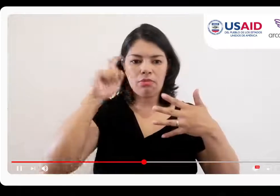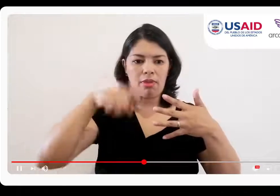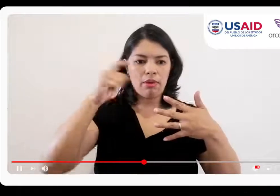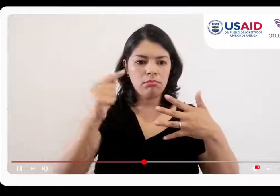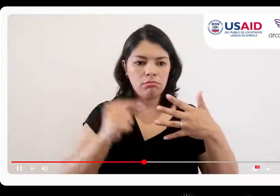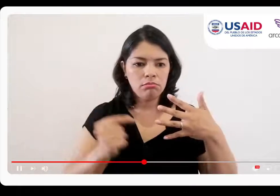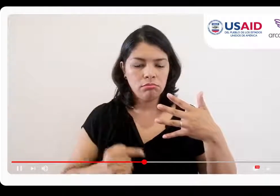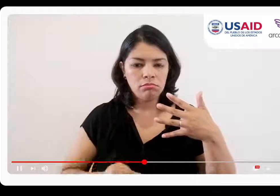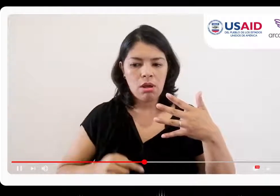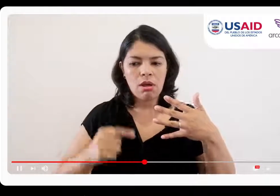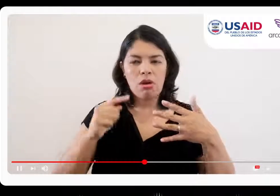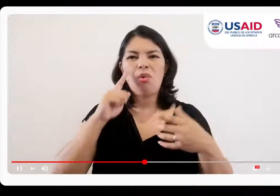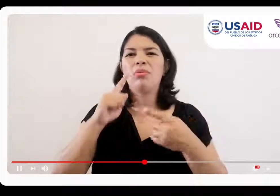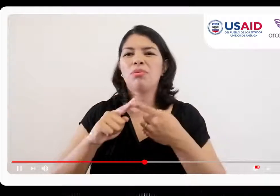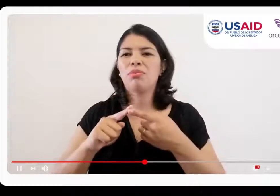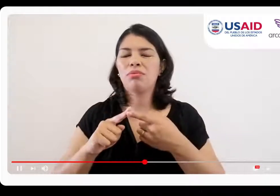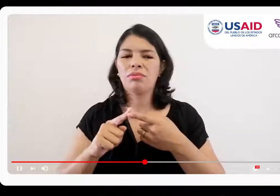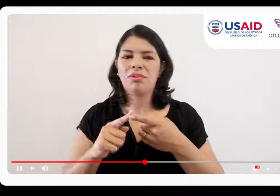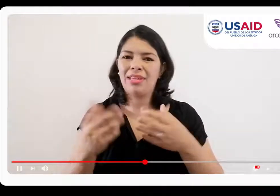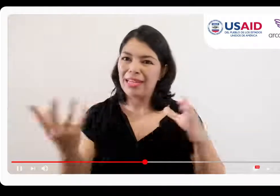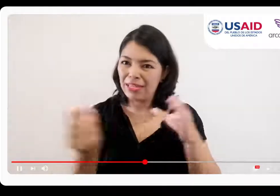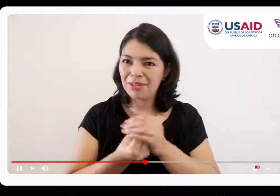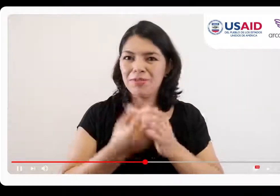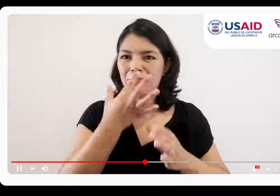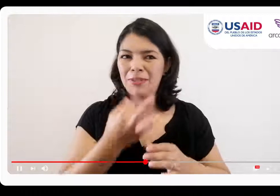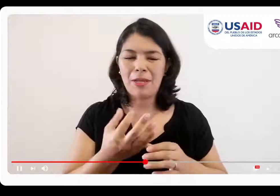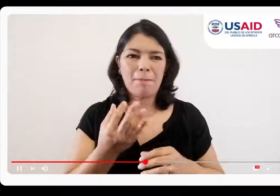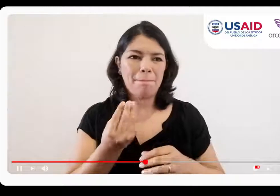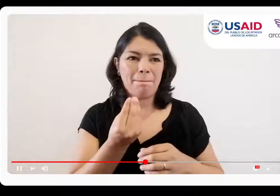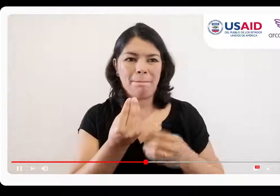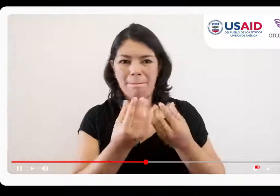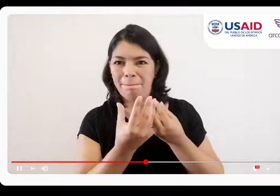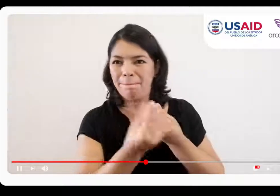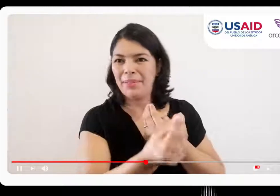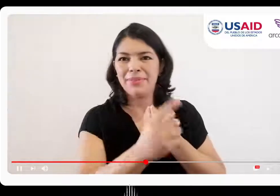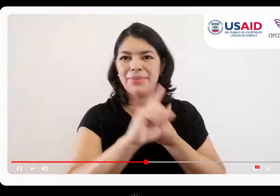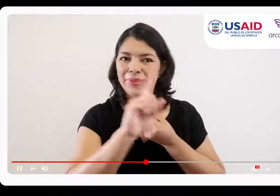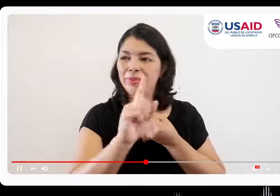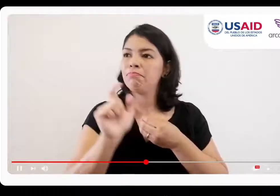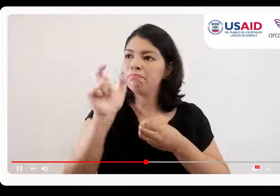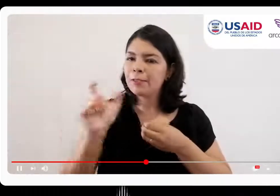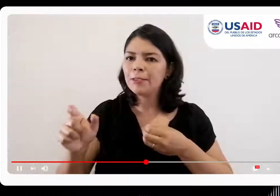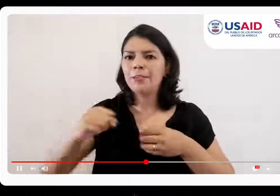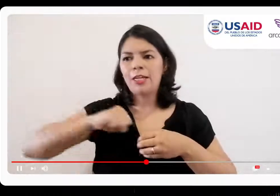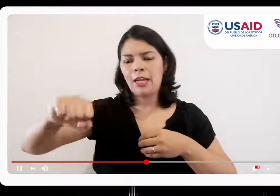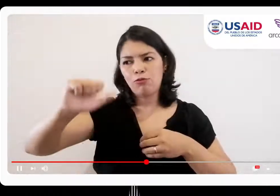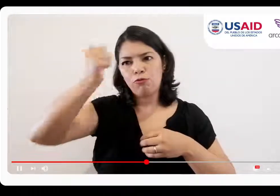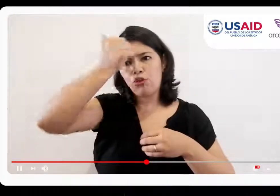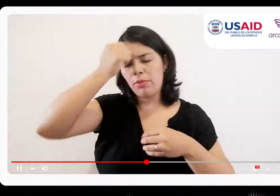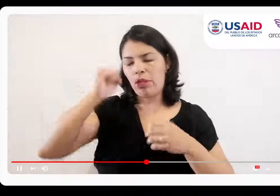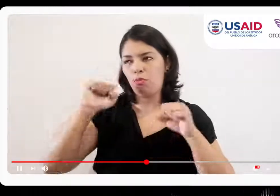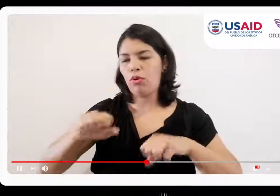en búsqueda de reducir las brechas de exclusión y acercar a las personas a los derechos fundamentales. Diríamos que sí se hace